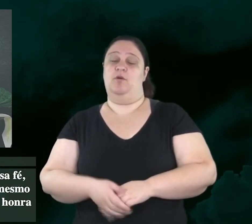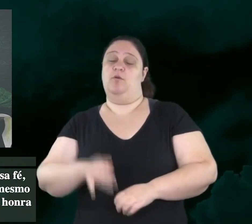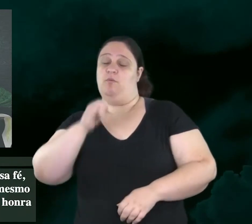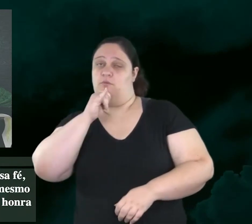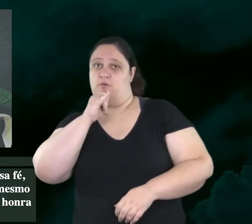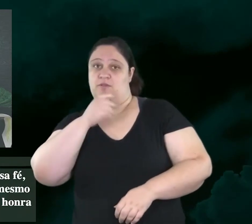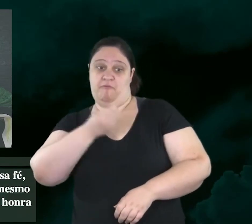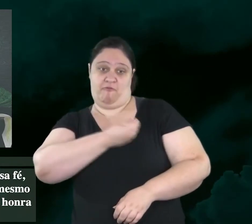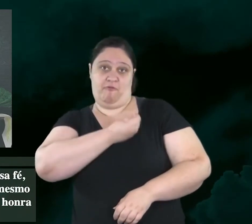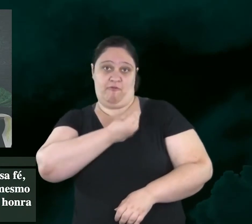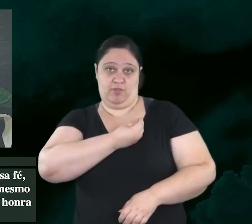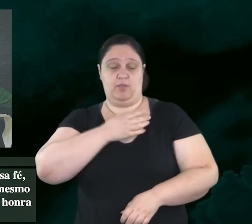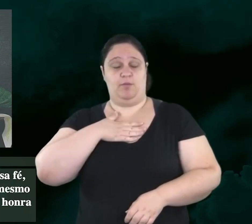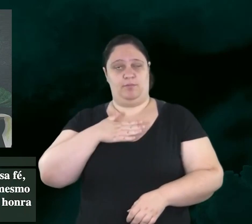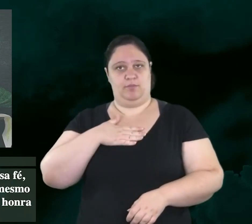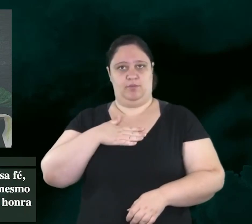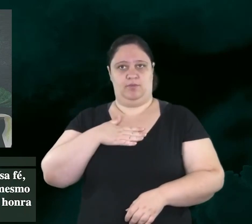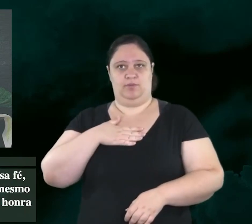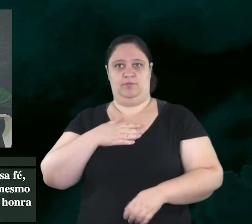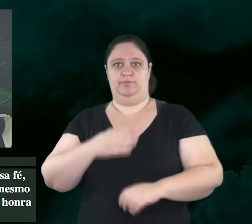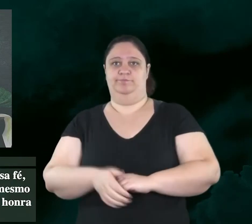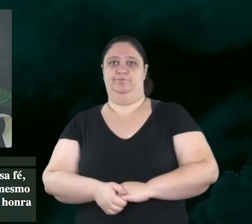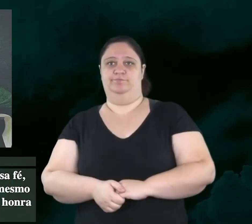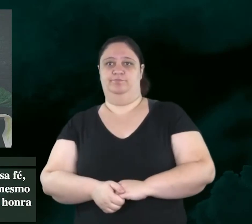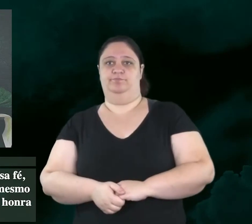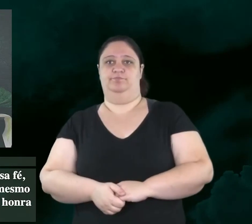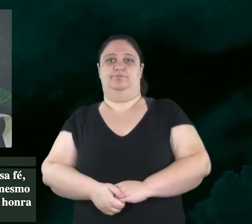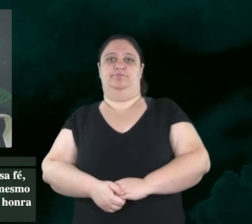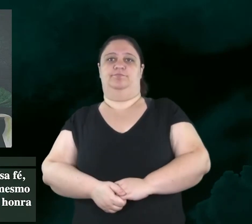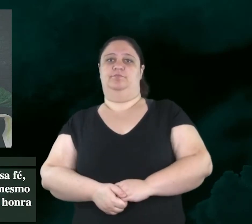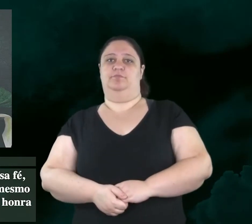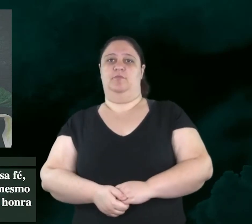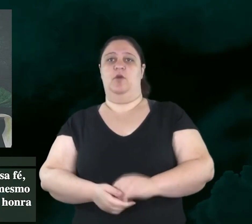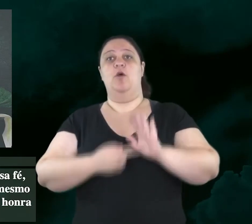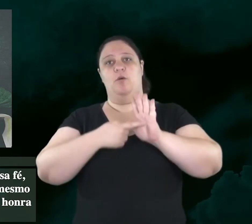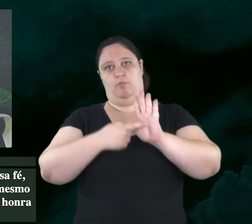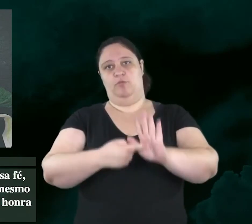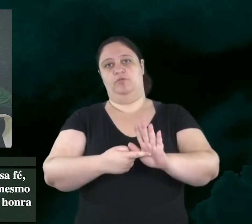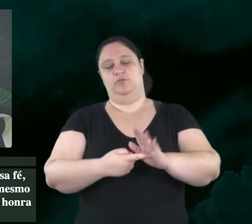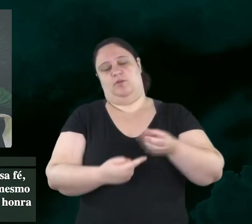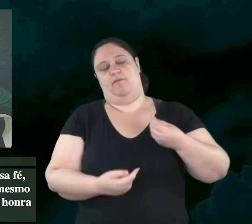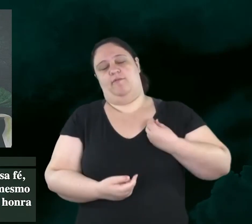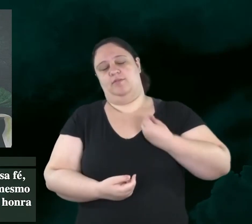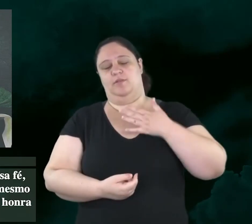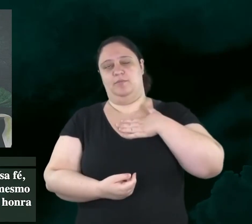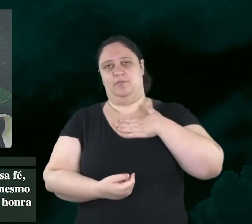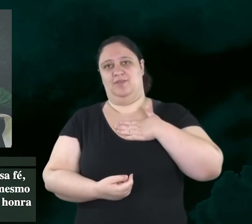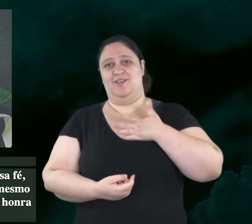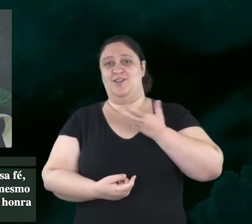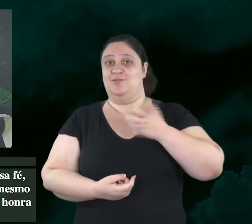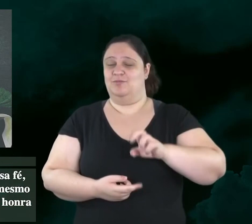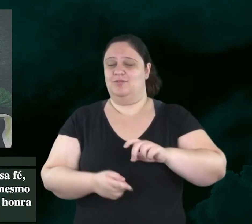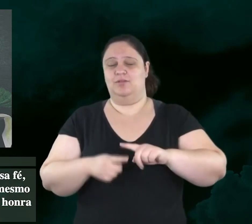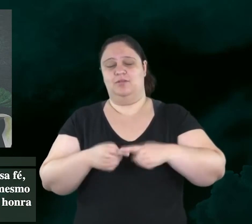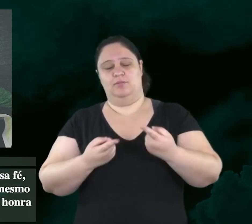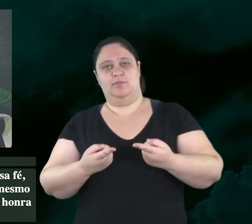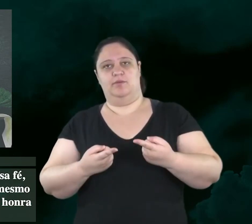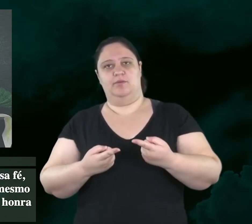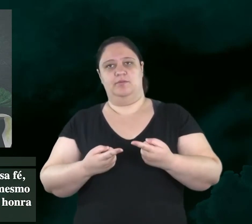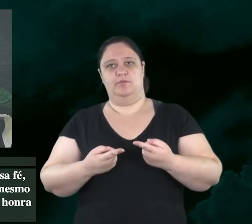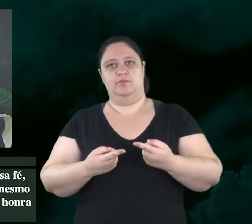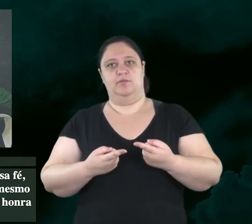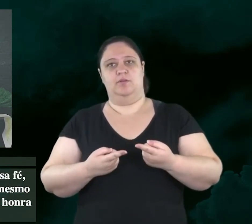melhor. Eu vou sacrificar um pouco, me expor um pouco. Eu não queria, mas vou me expor um pouco, só para haver um pouco mais